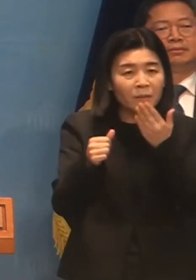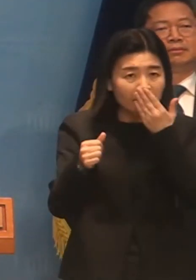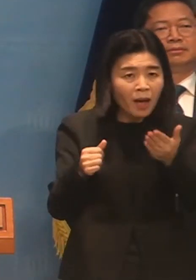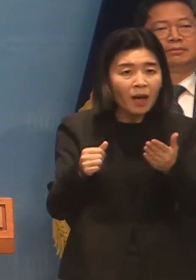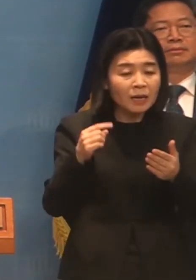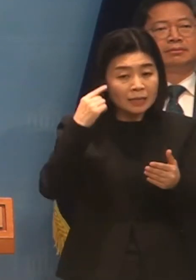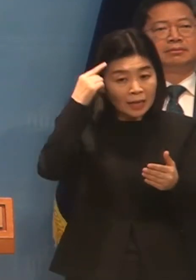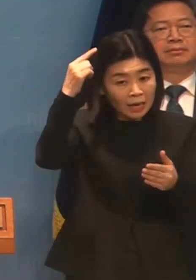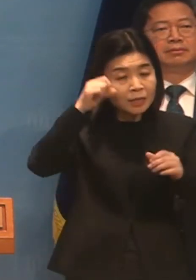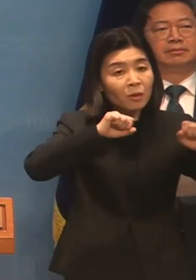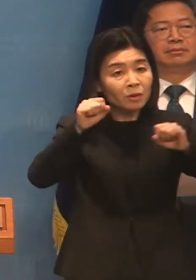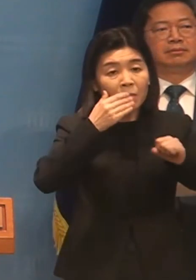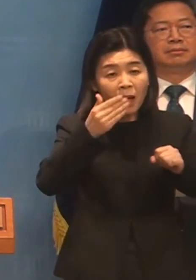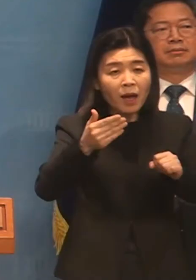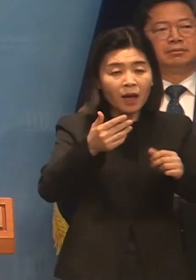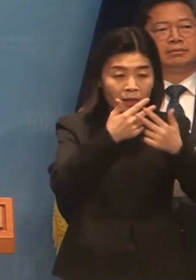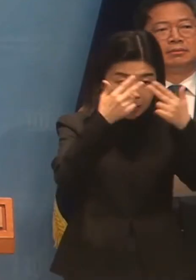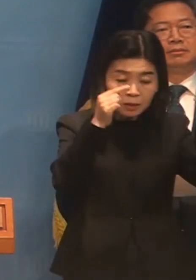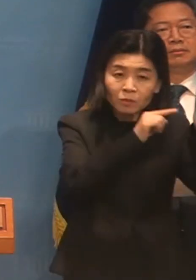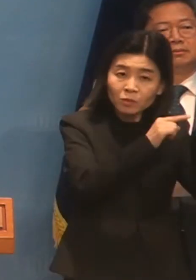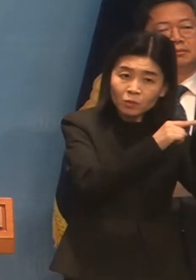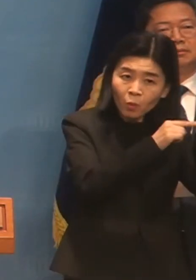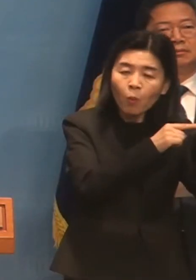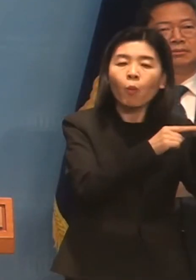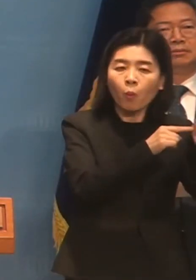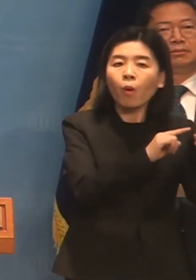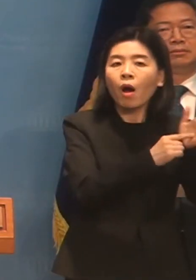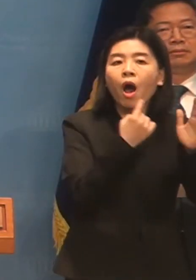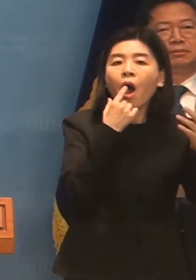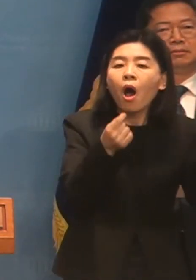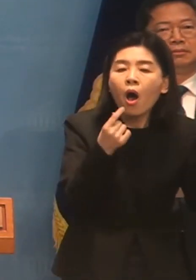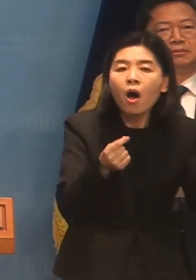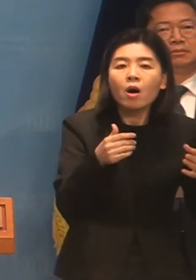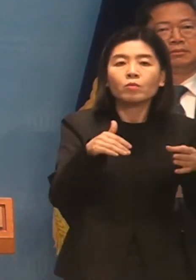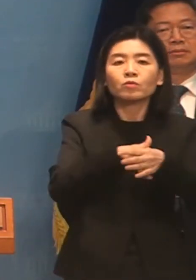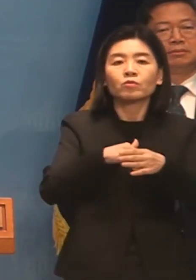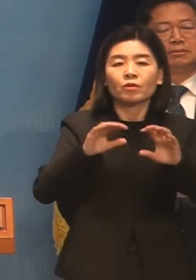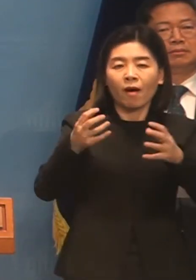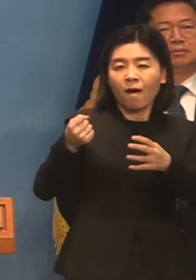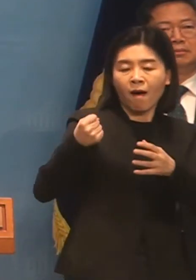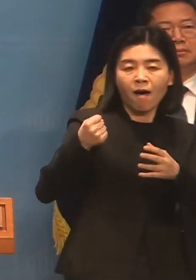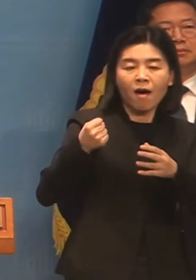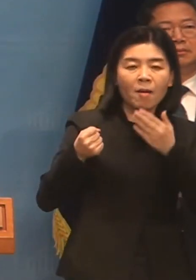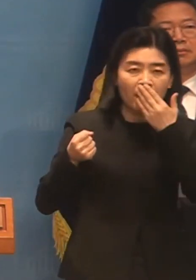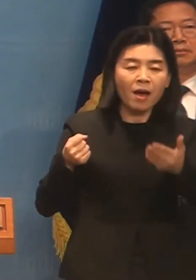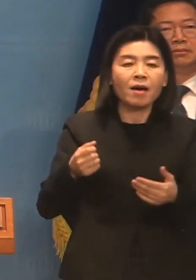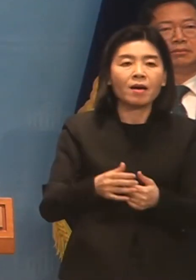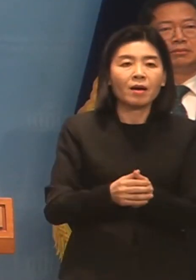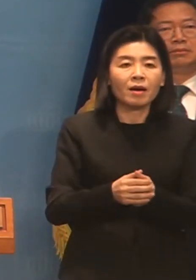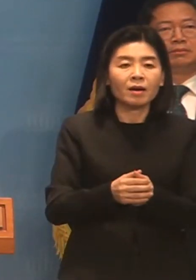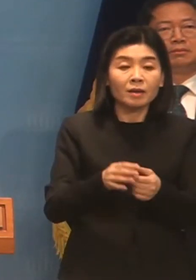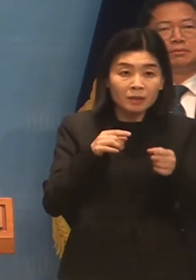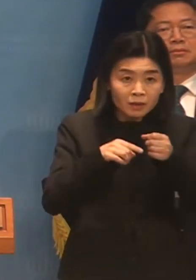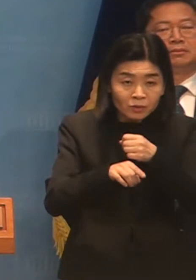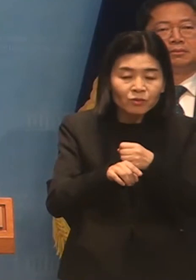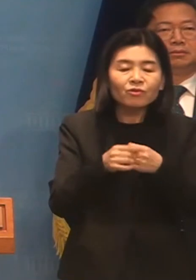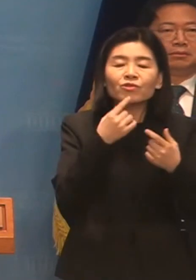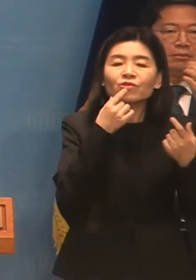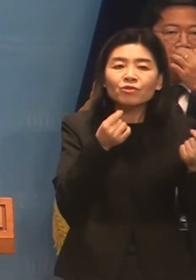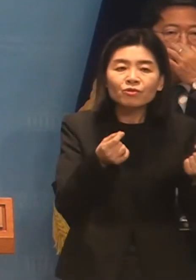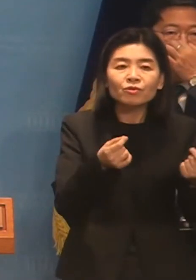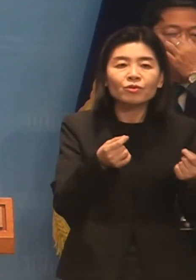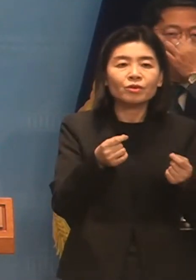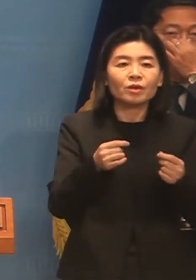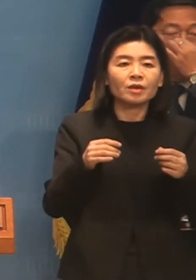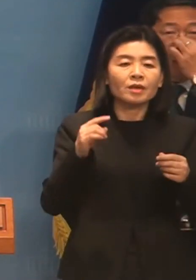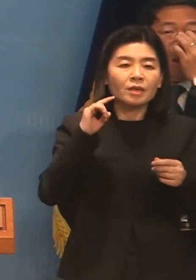후보의 빅5 문화 강국에 보다 더 빠르게 도약할 수 있을 것입니다. 이러한 이유로 우리는 지속